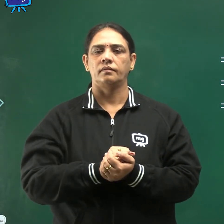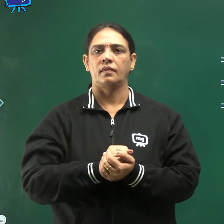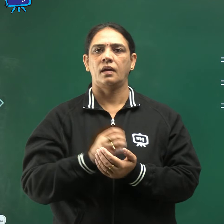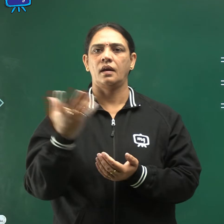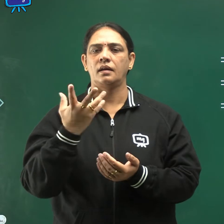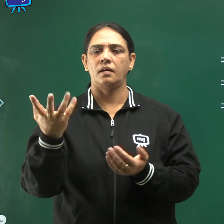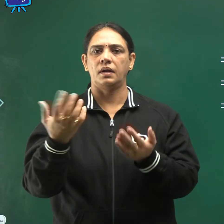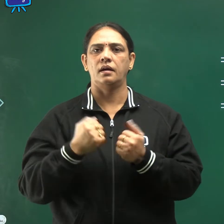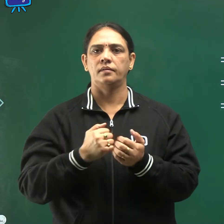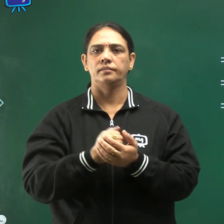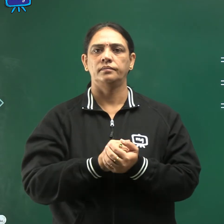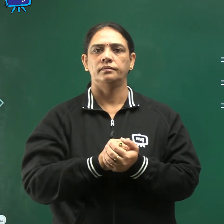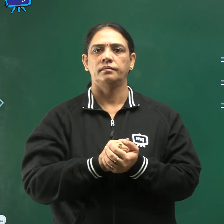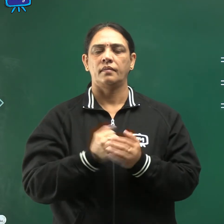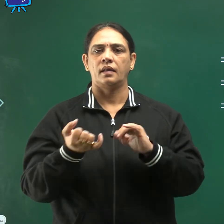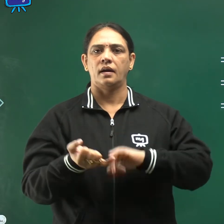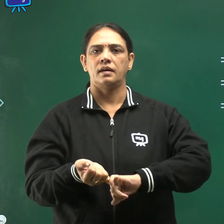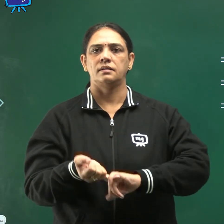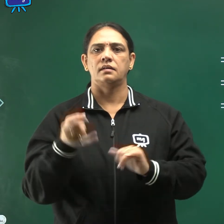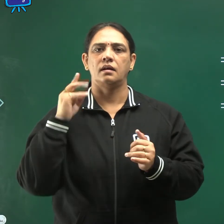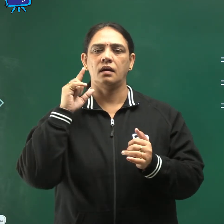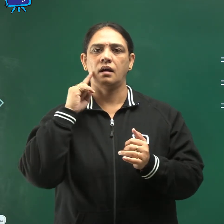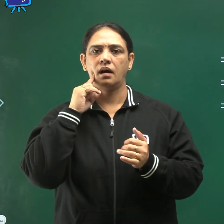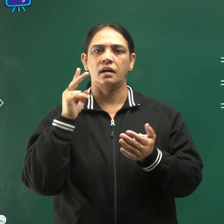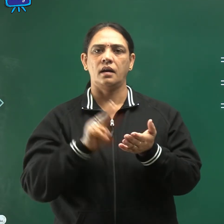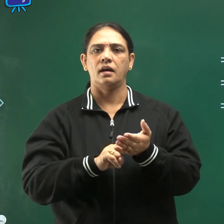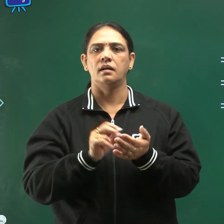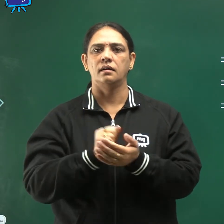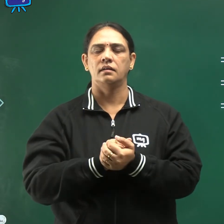क्या मिला, साइन